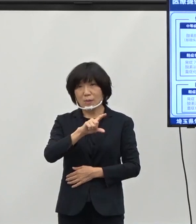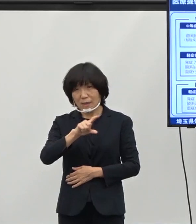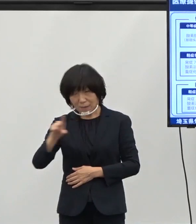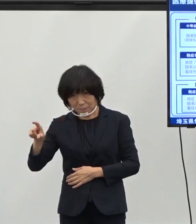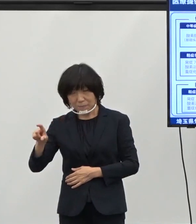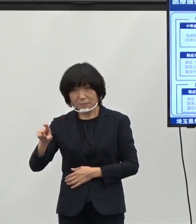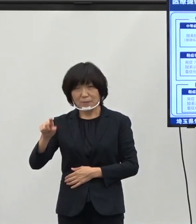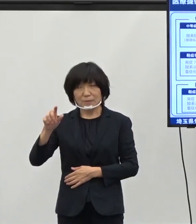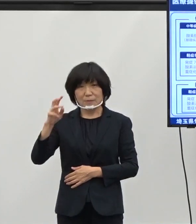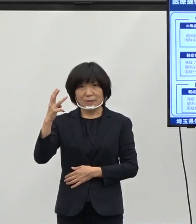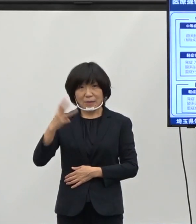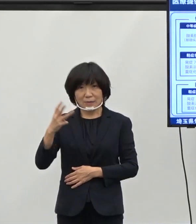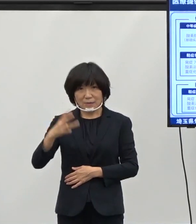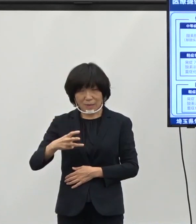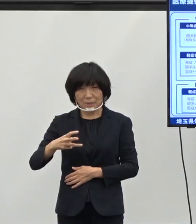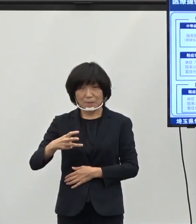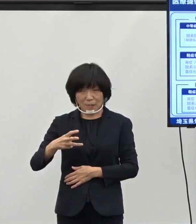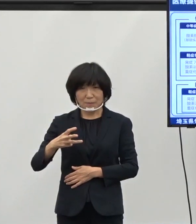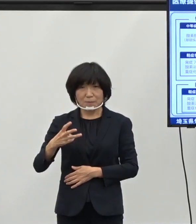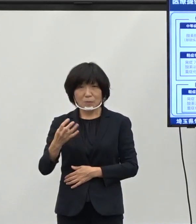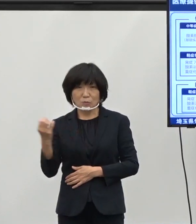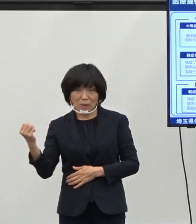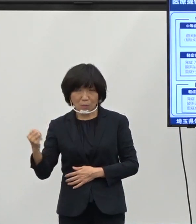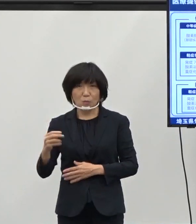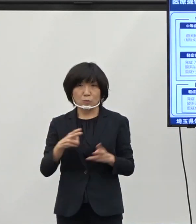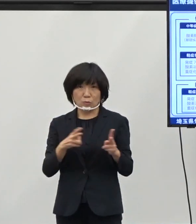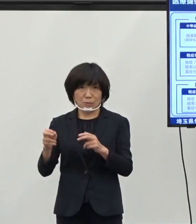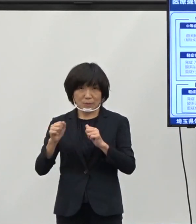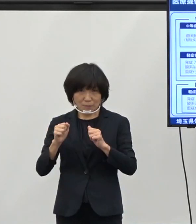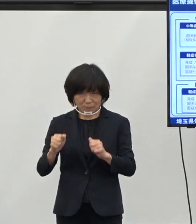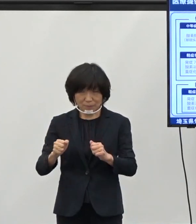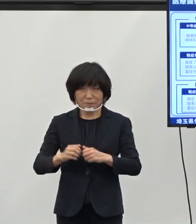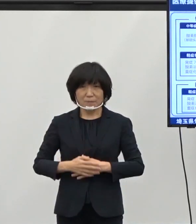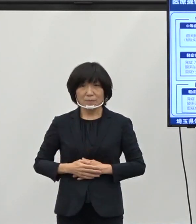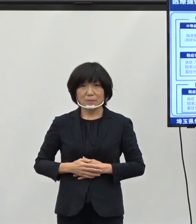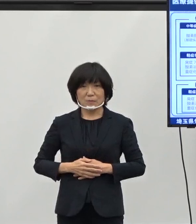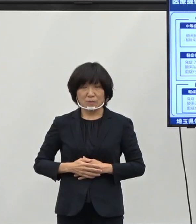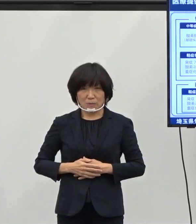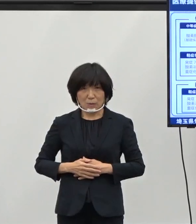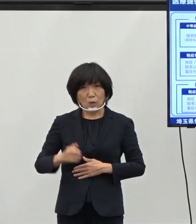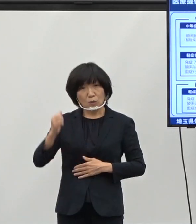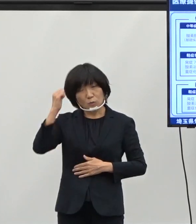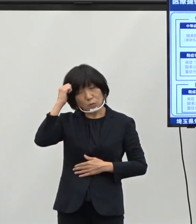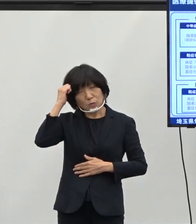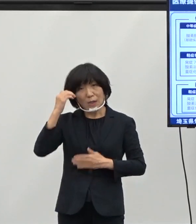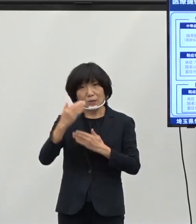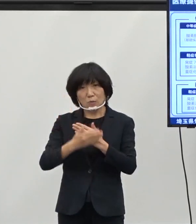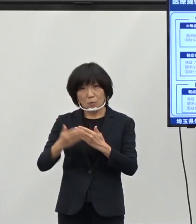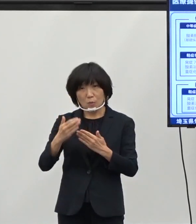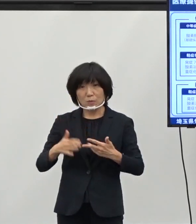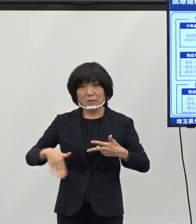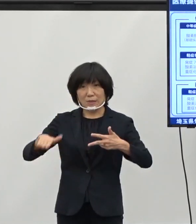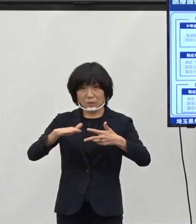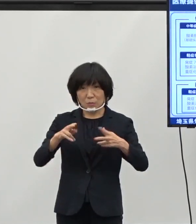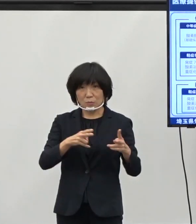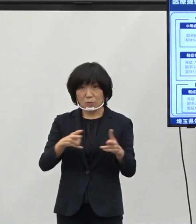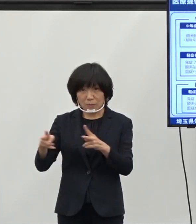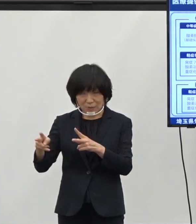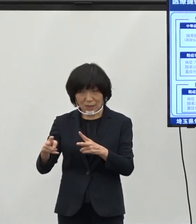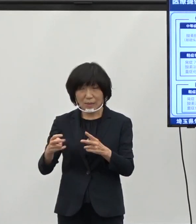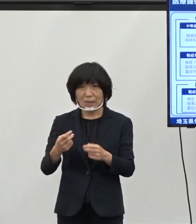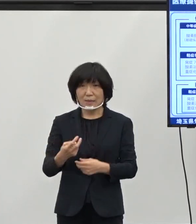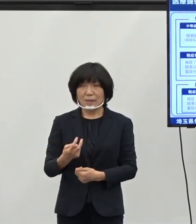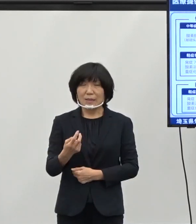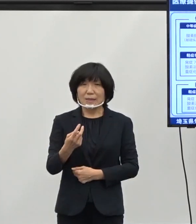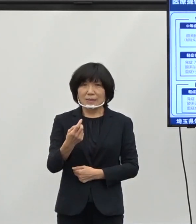8千円となります。宿泊療養施設を活用して酸素療法を実施する